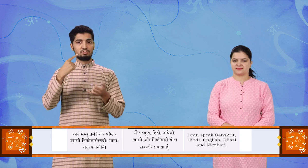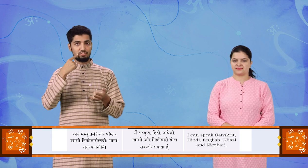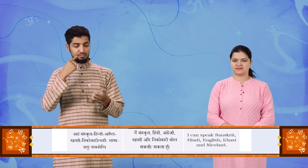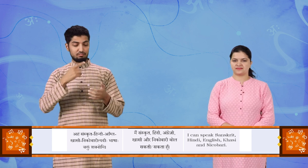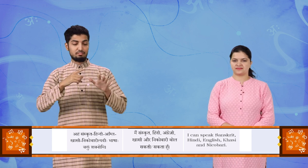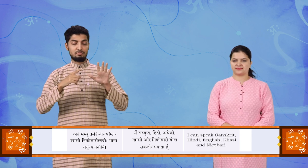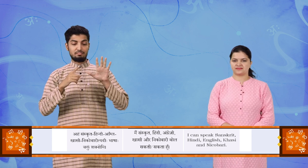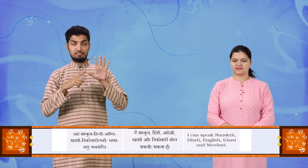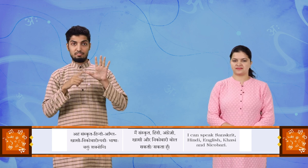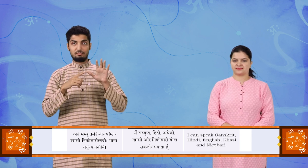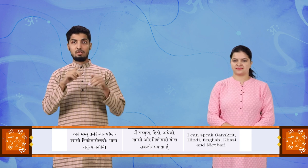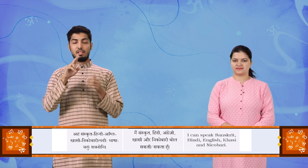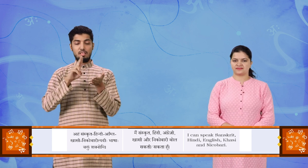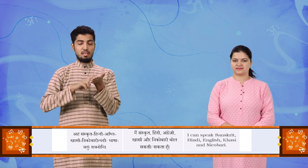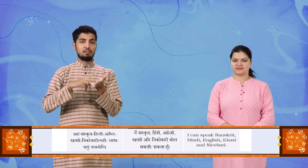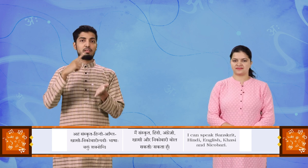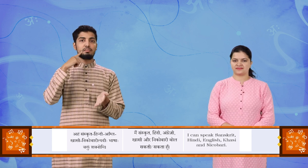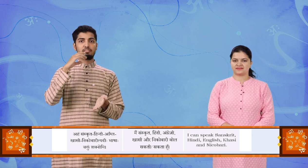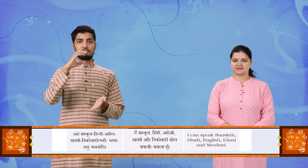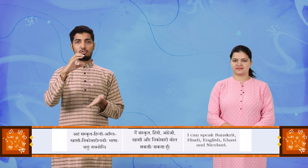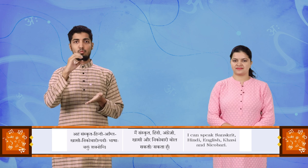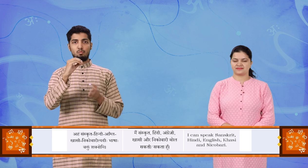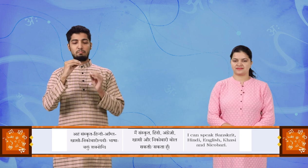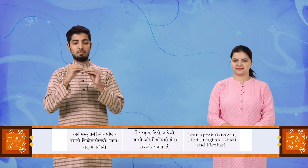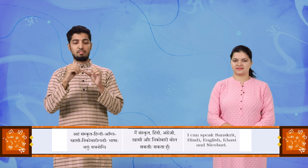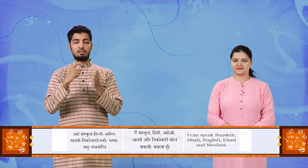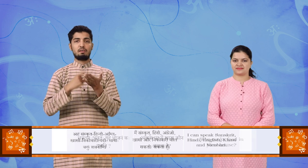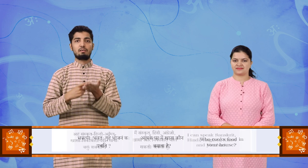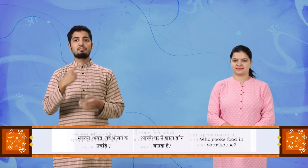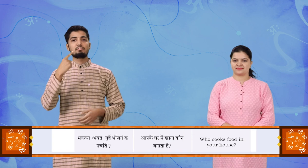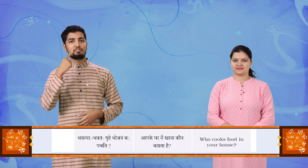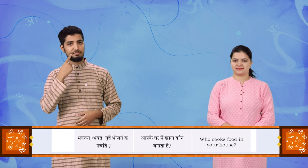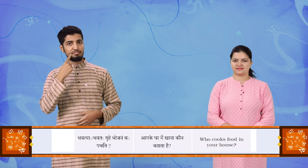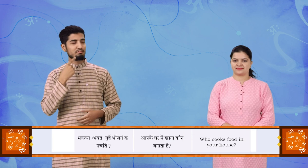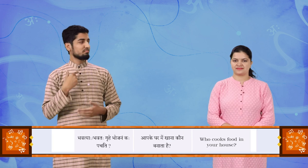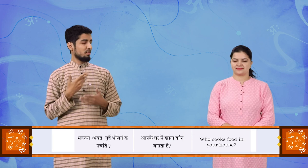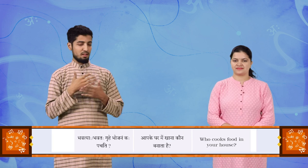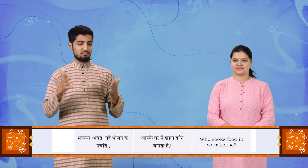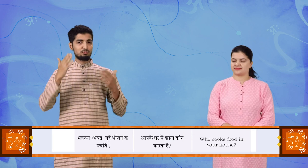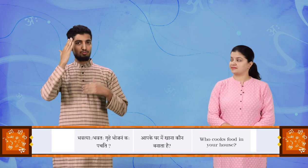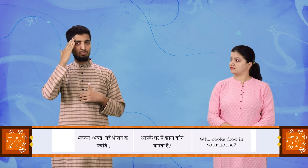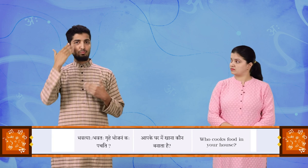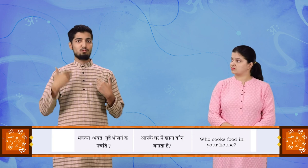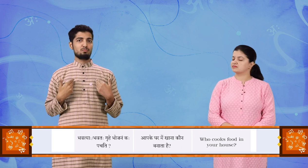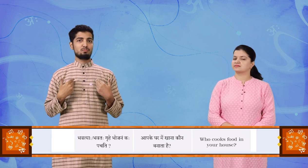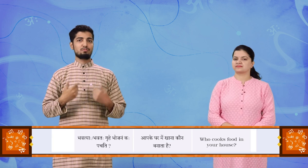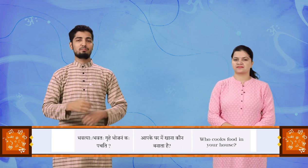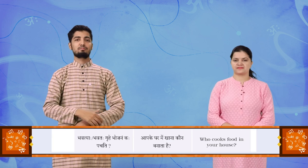निकोबार इत्यादि हुआ था वक्त तुम सपनों में अवश्य गृह भउजी लमका पद्धति